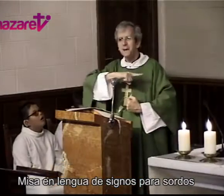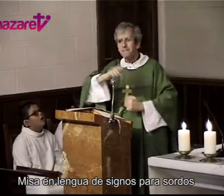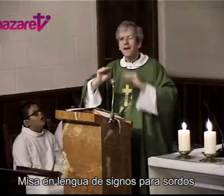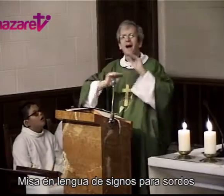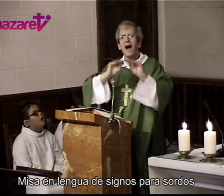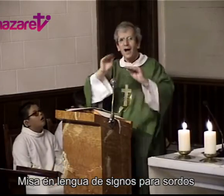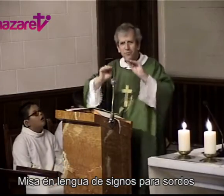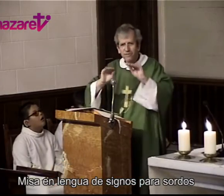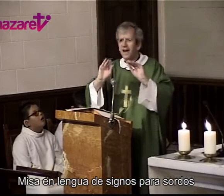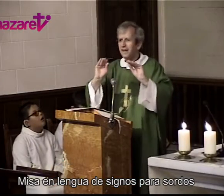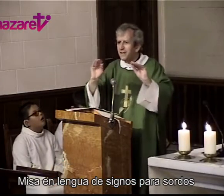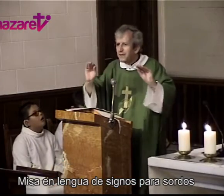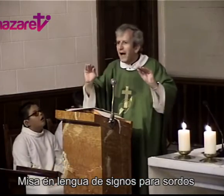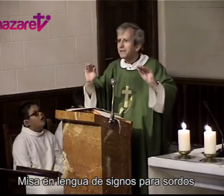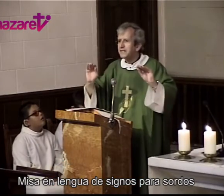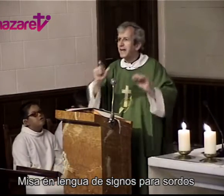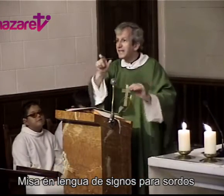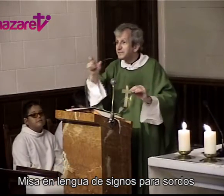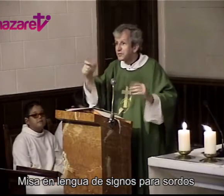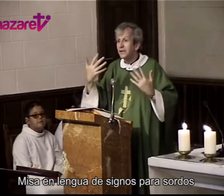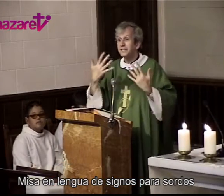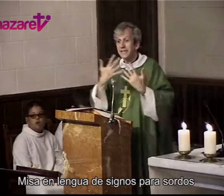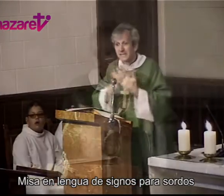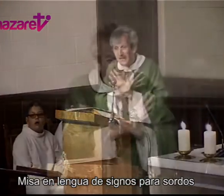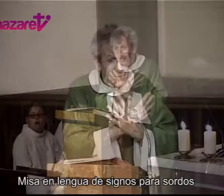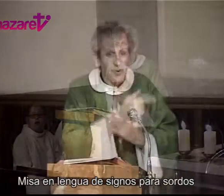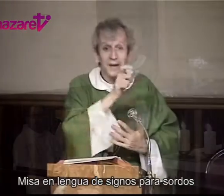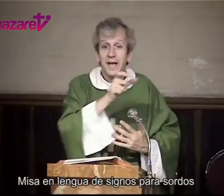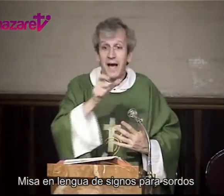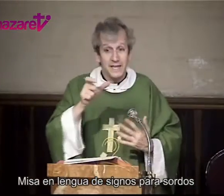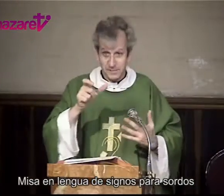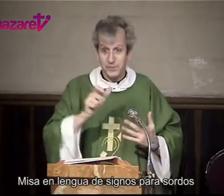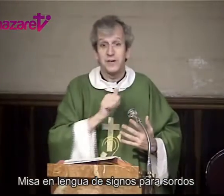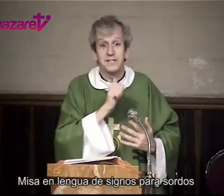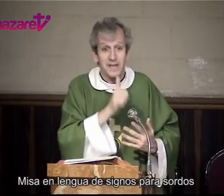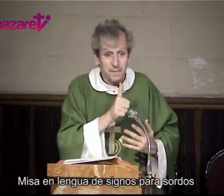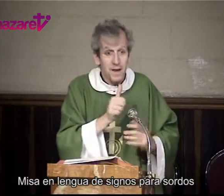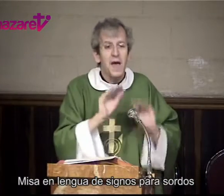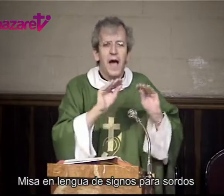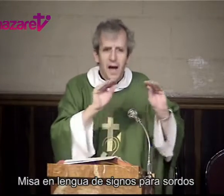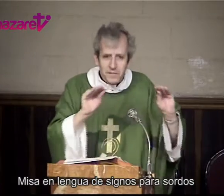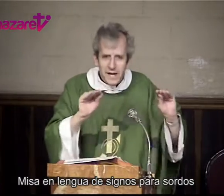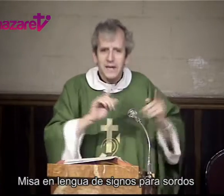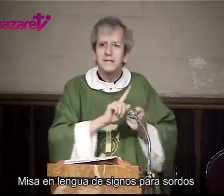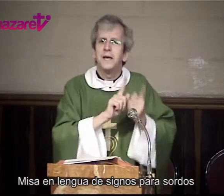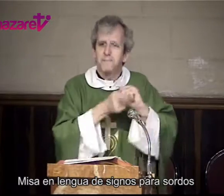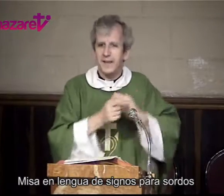para anunciar y avisar a aquellas personas que se equivocan, a aquellas personas que hacen mal, avisarlas para que